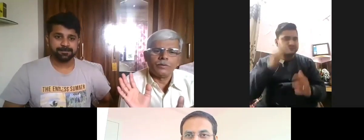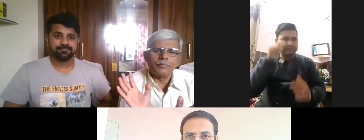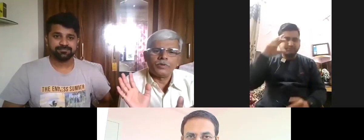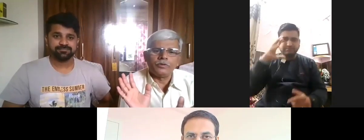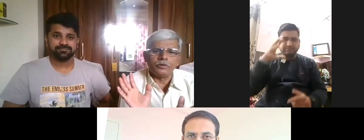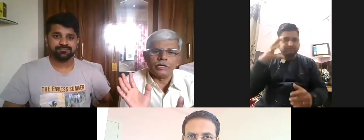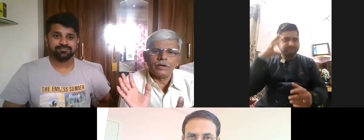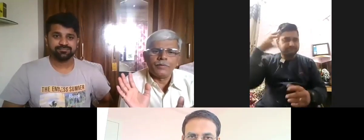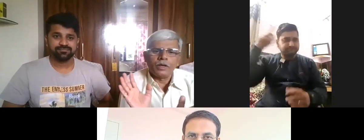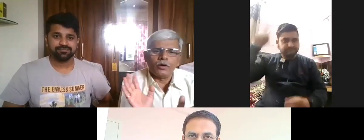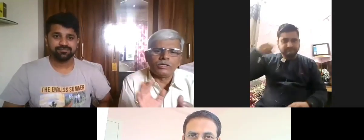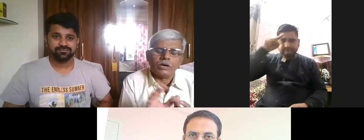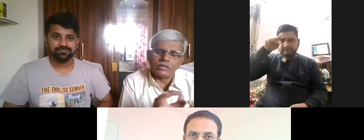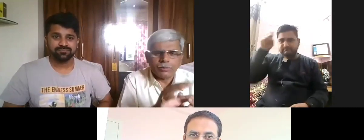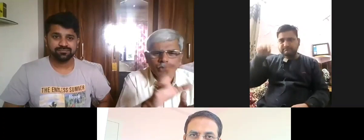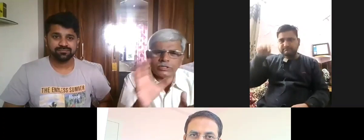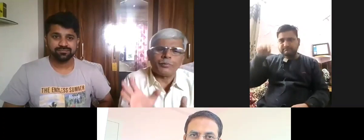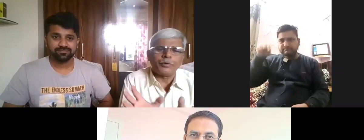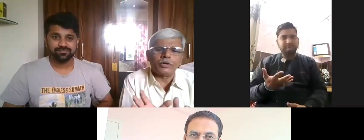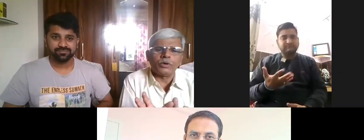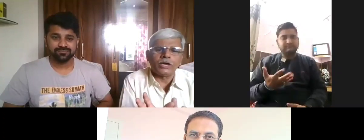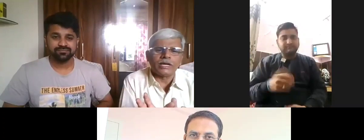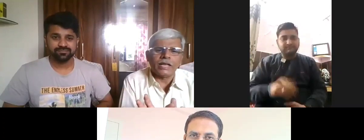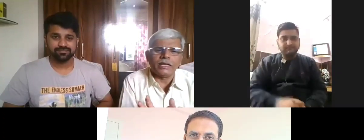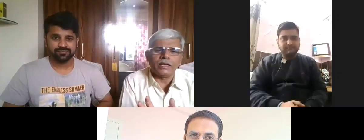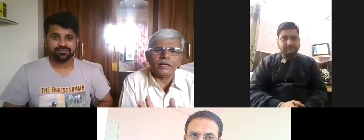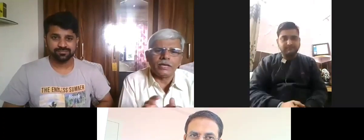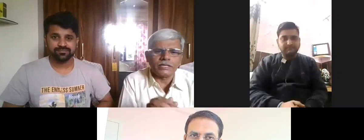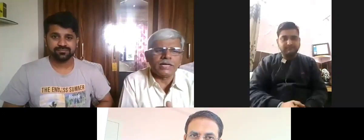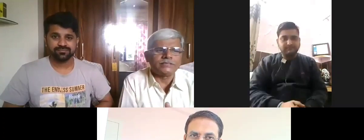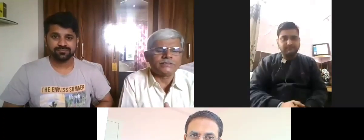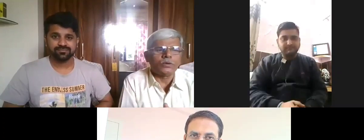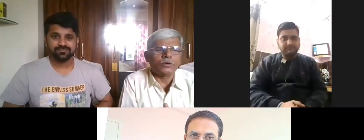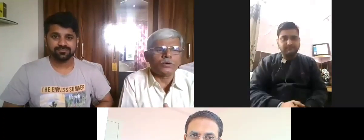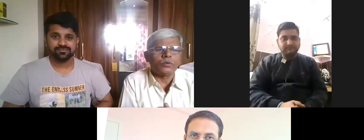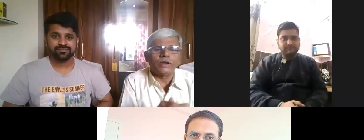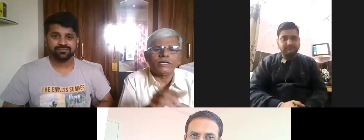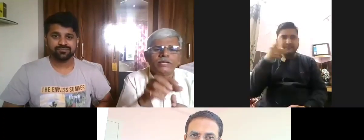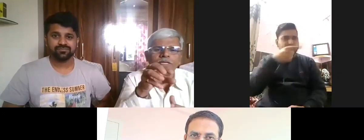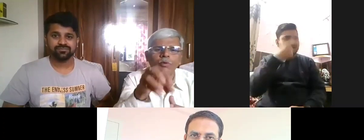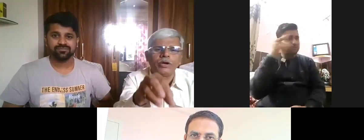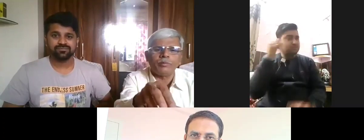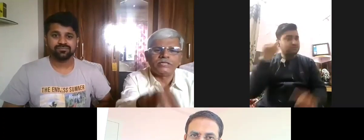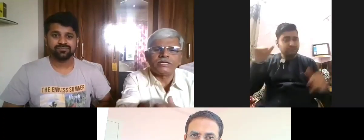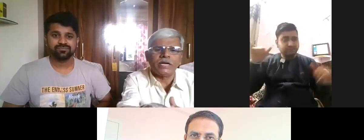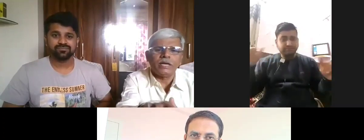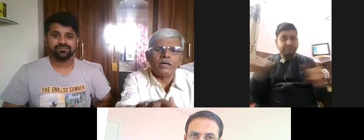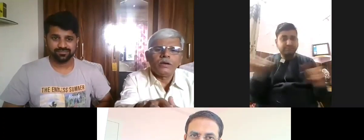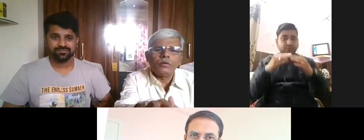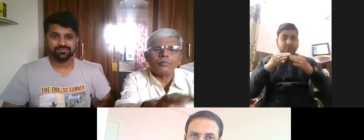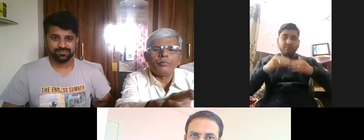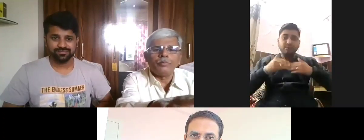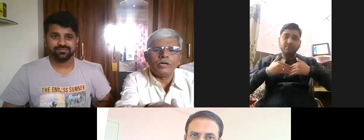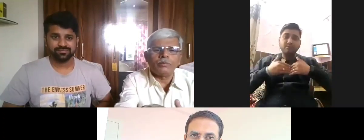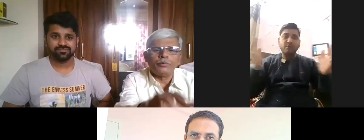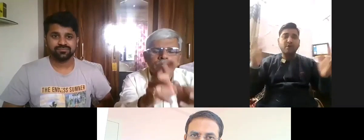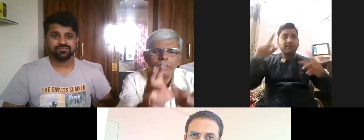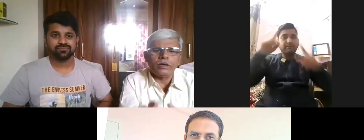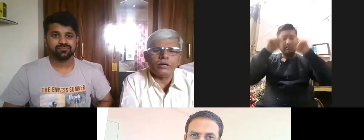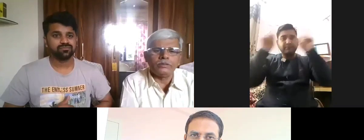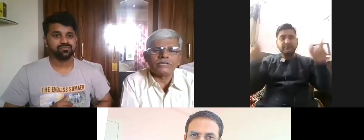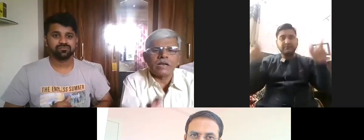क्या बात जी। और ऐसे बहुत से पोर्ट्रेट मैंने निकाले हैं, एक दिन ऐसे हुए कि नीचे मॉर्निंग में नीचे गए, एक